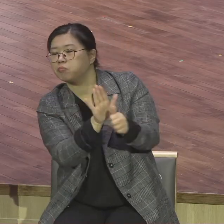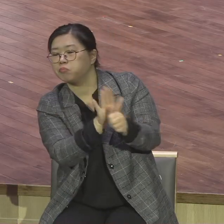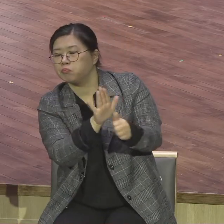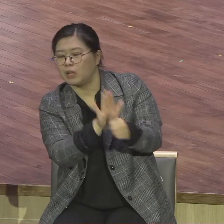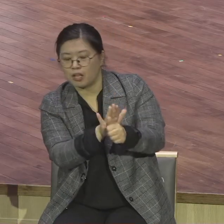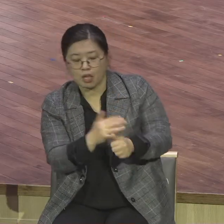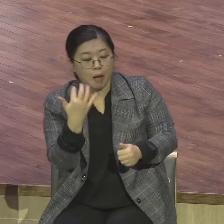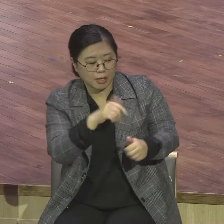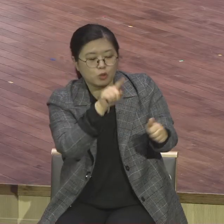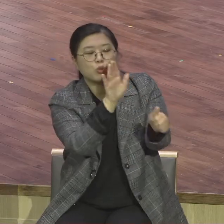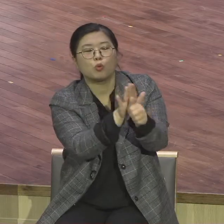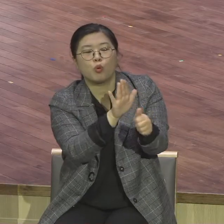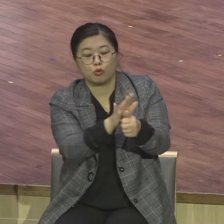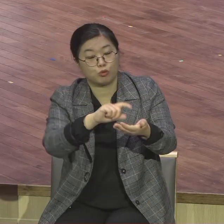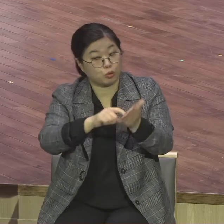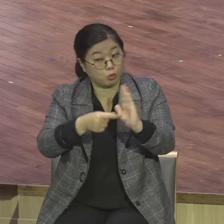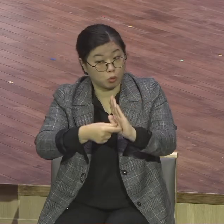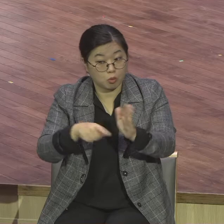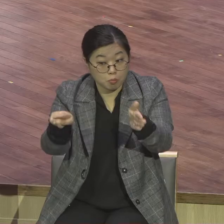갈라디아 2장 9절에 보면